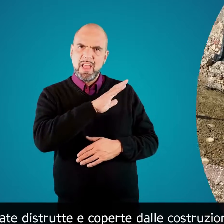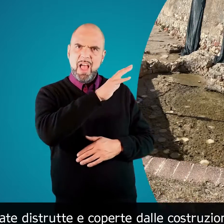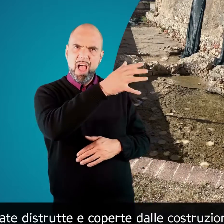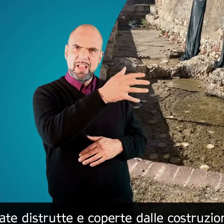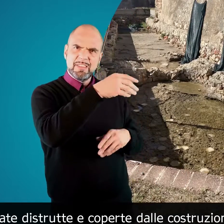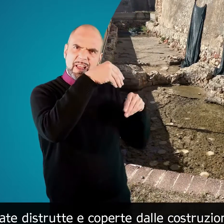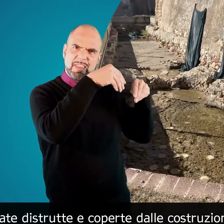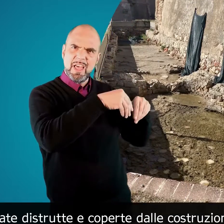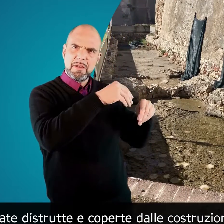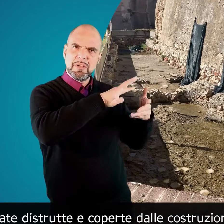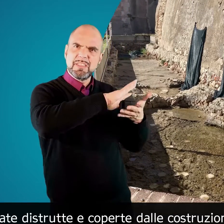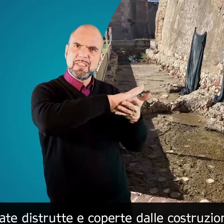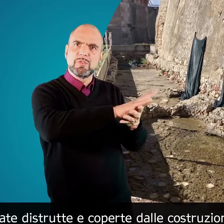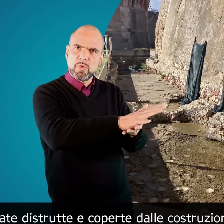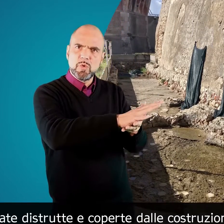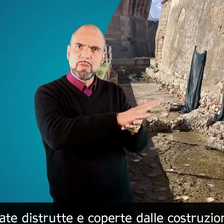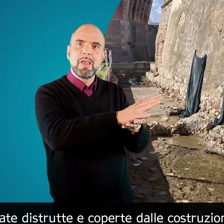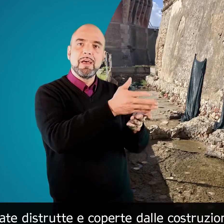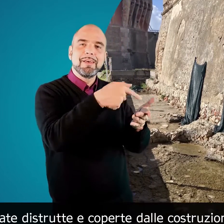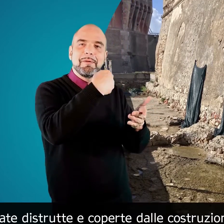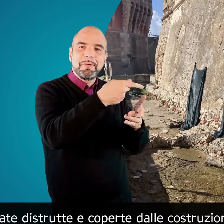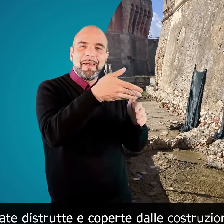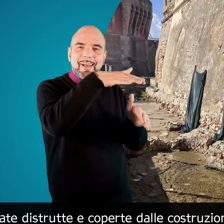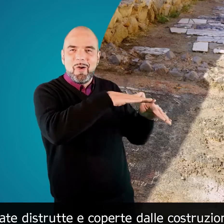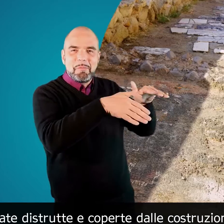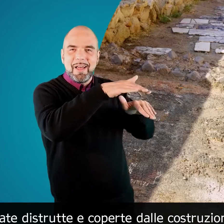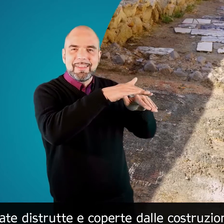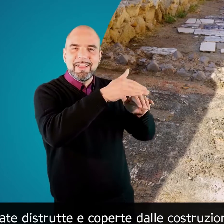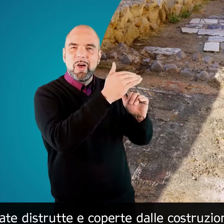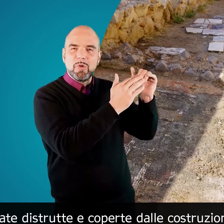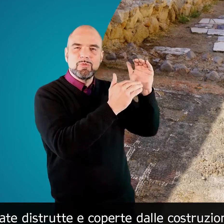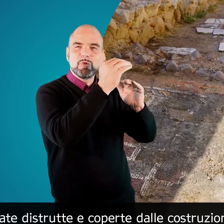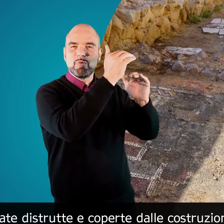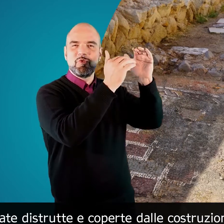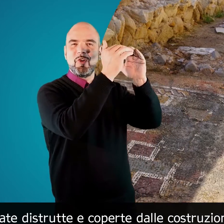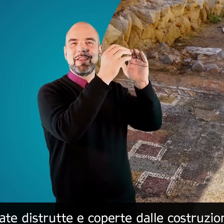Altre erano state distrutte e coperte dalle costruzioni medicee